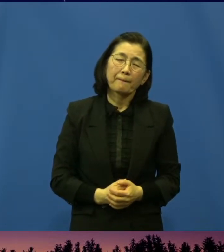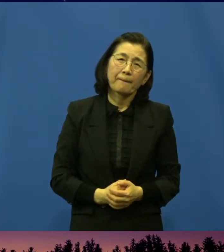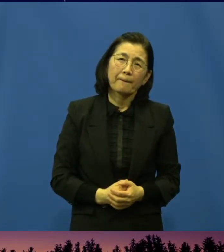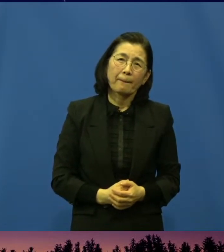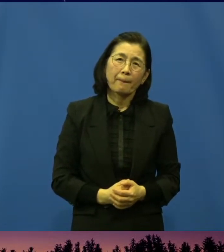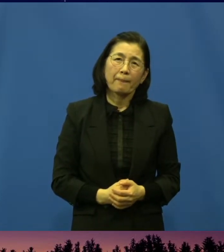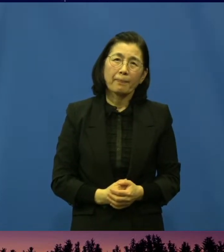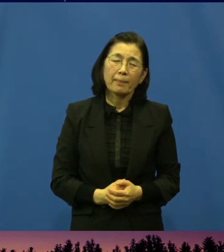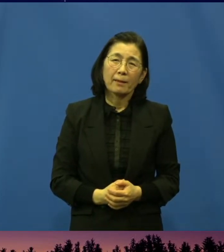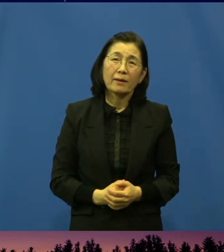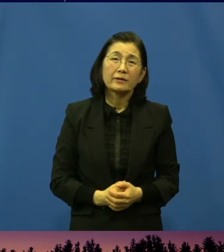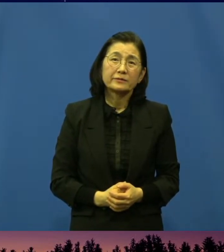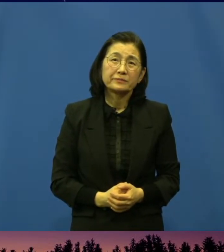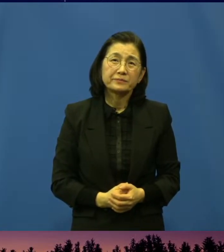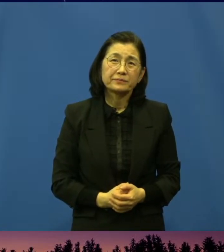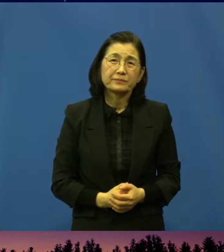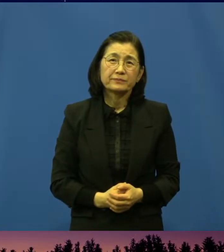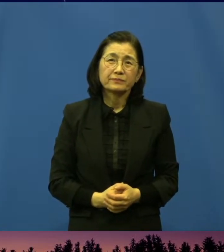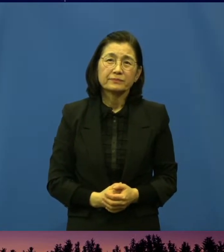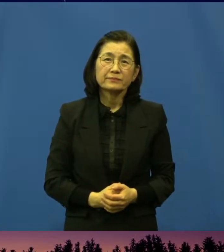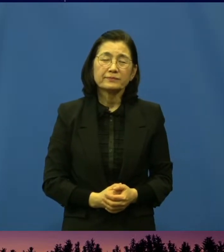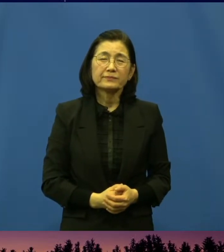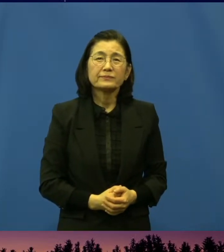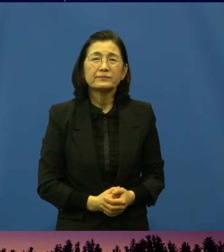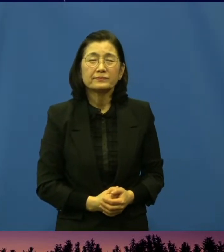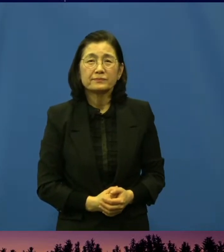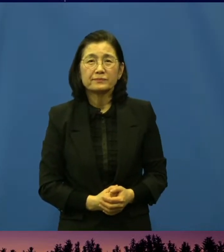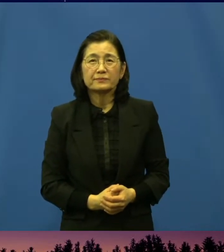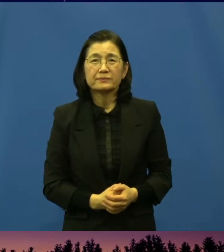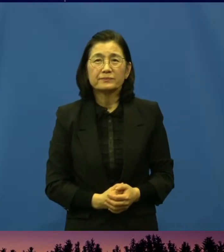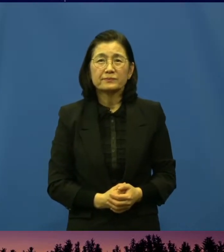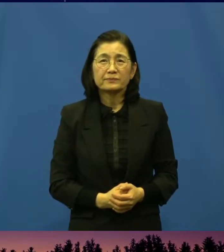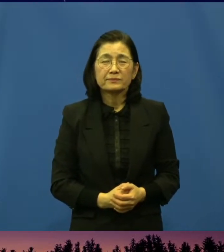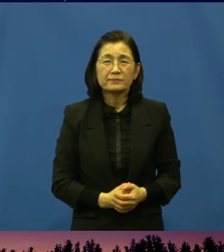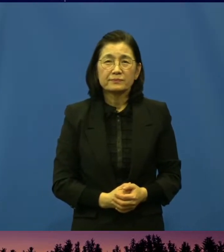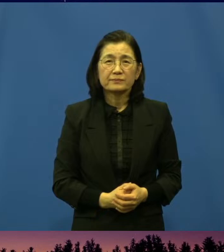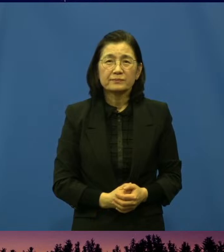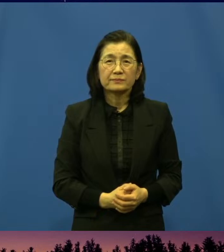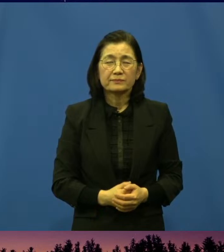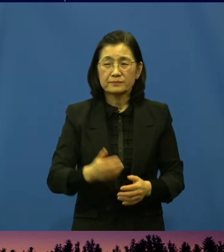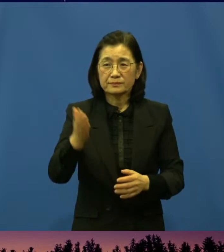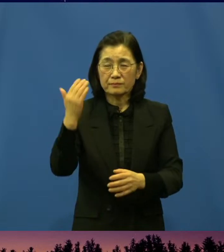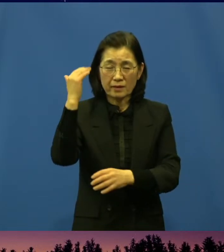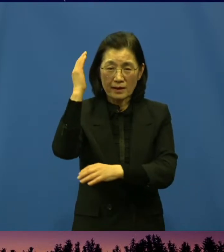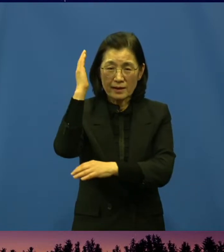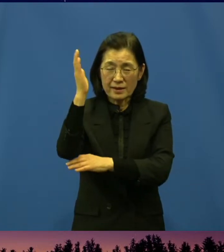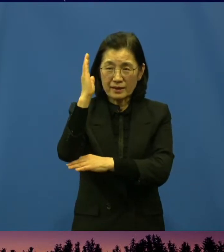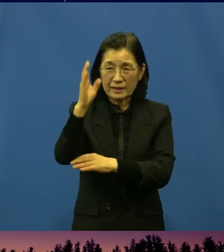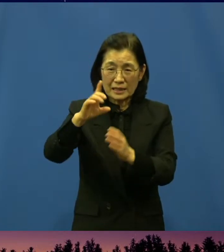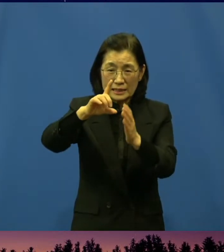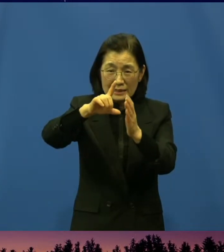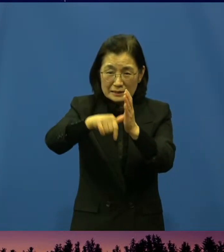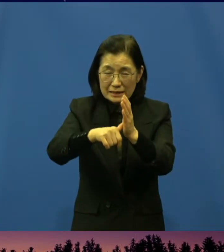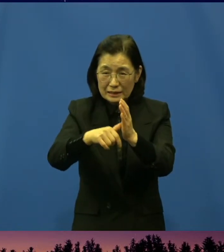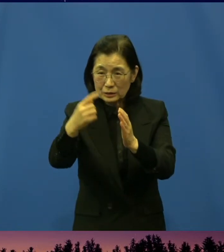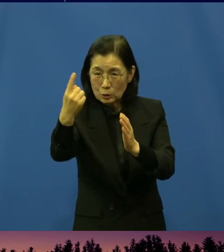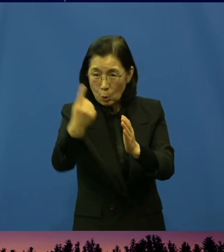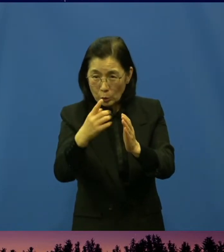여러분 히랍의 그 얘기에 그게 있잖아요. 예, 앞에 올 때 잡아야 된다는 거예요.